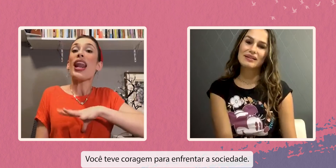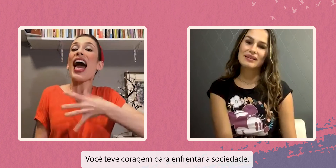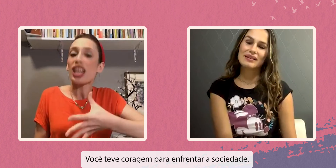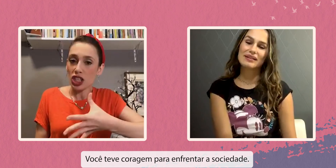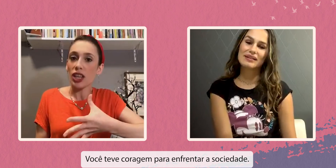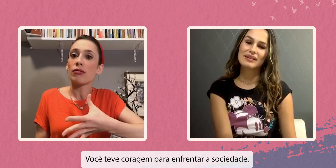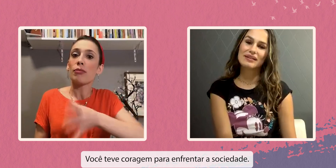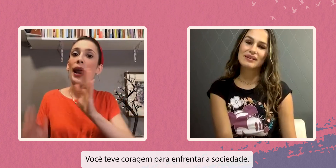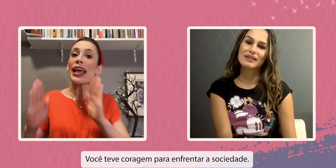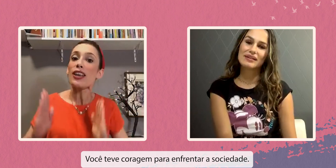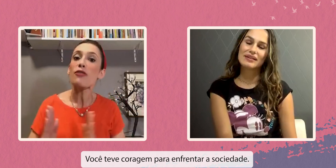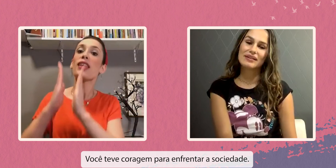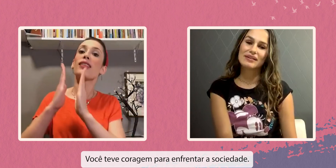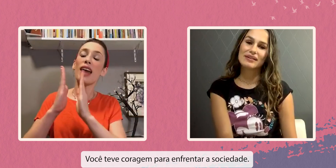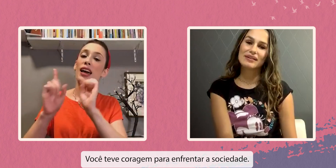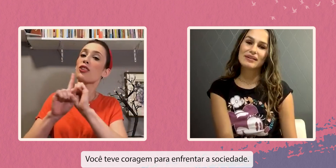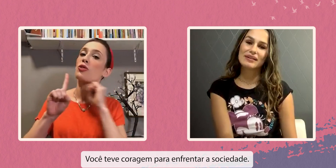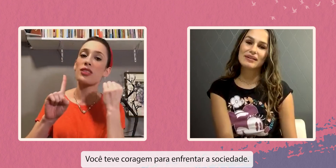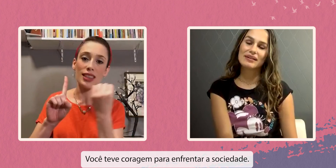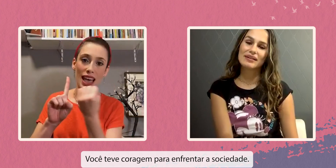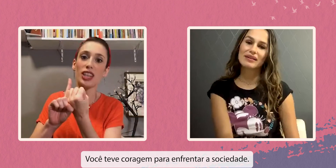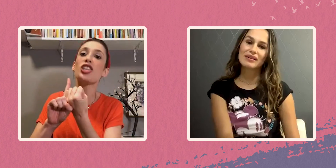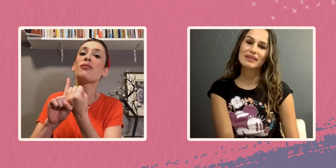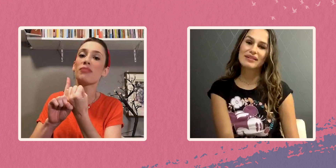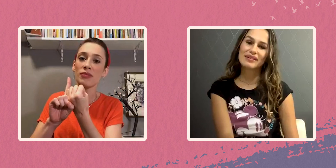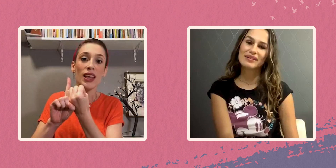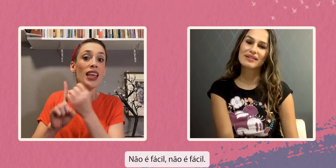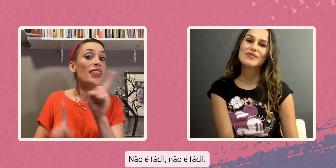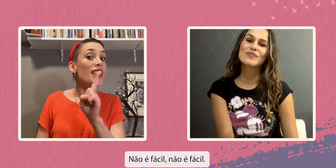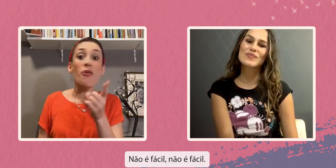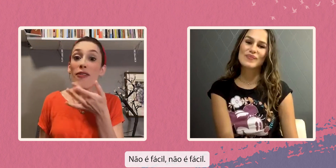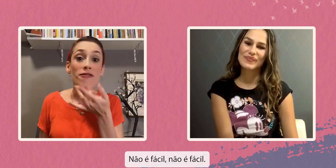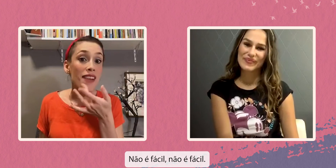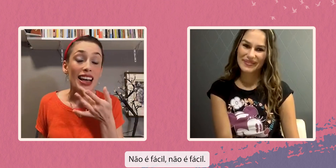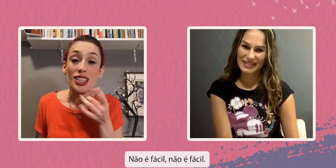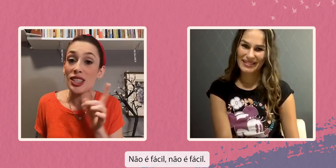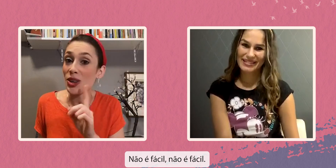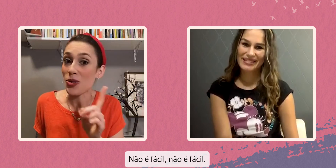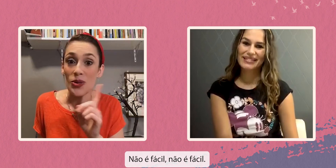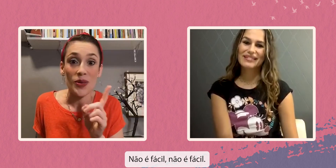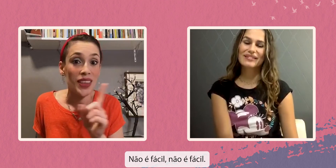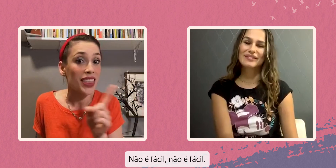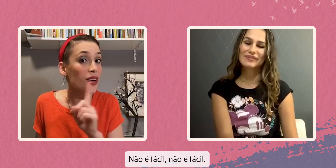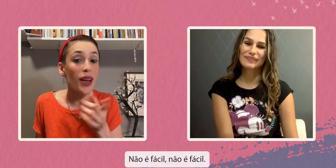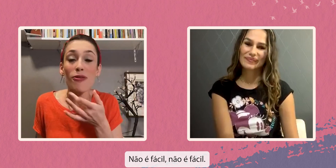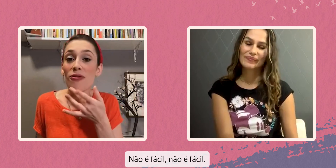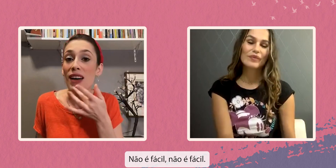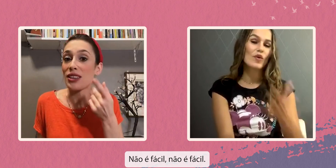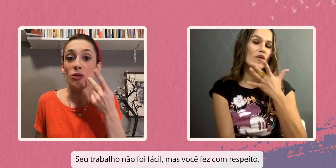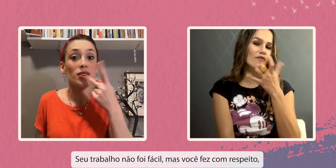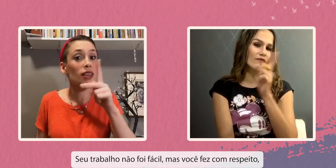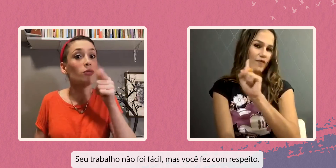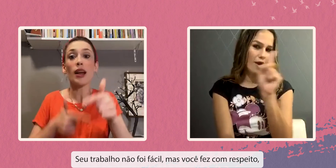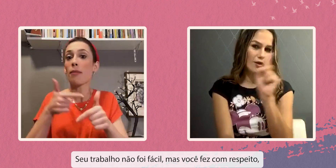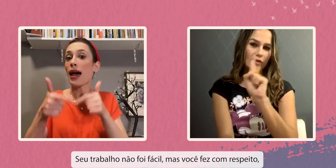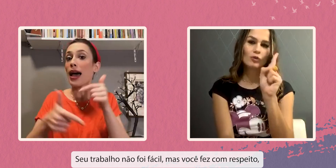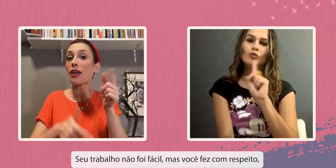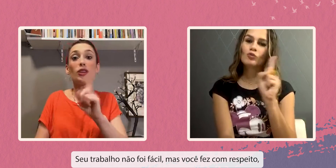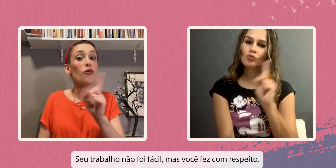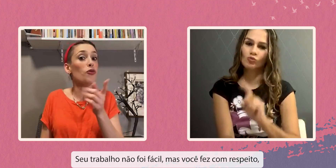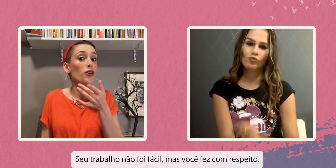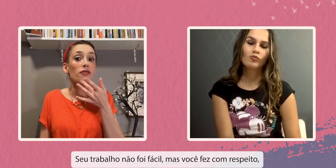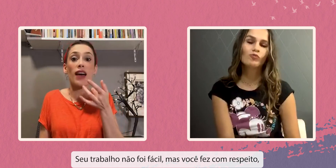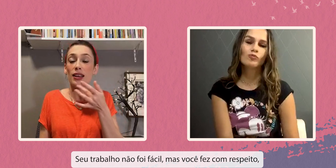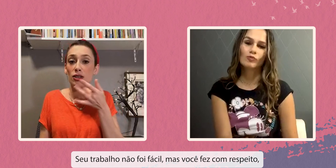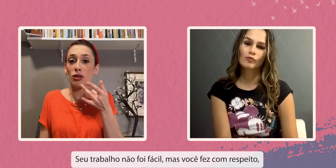teve coragem para enfrentar a sociedade. Não é fácil, não é fácil. O seu